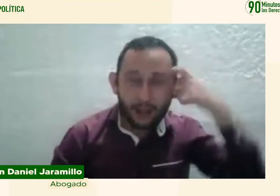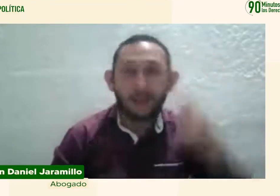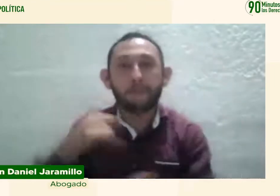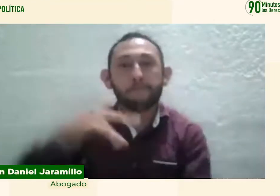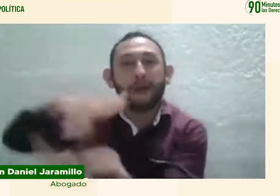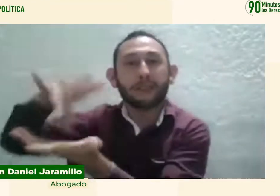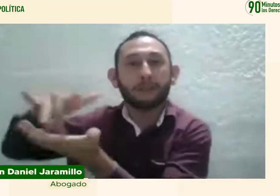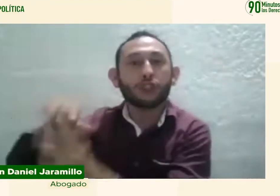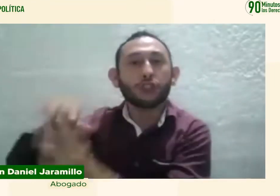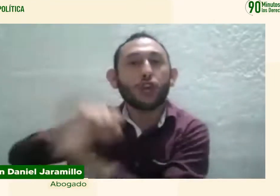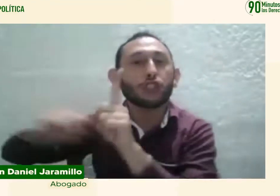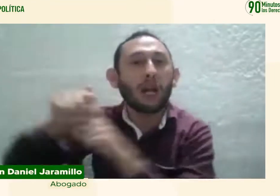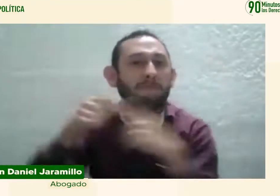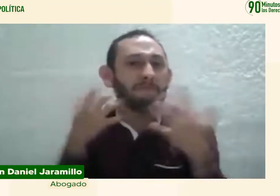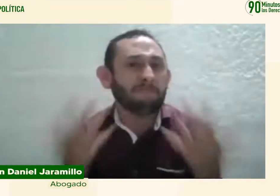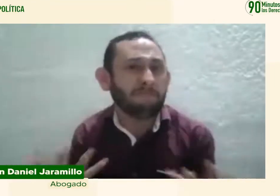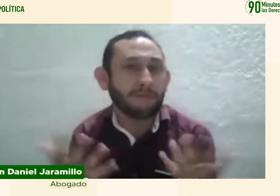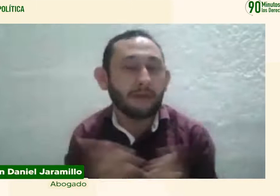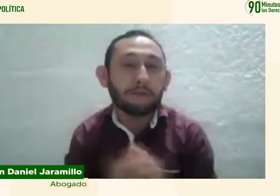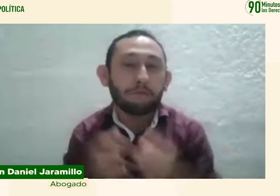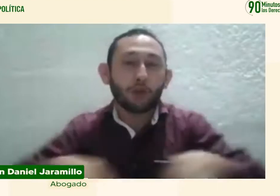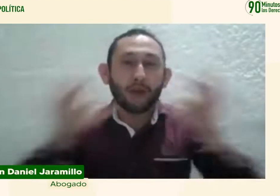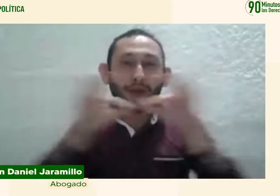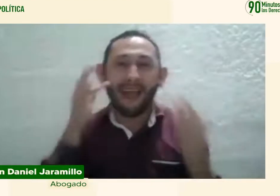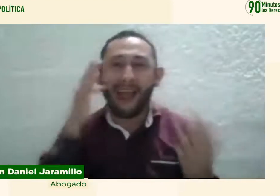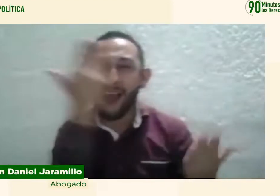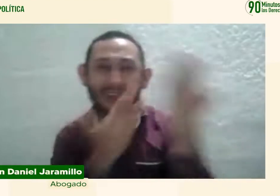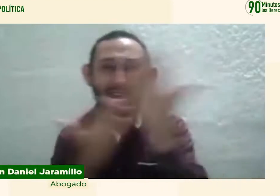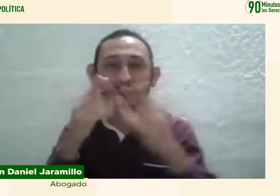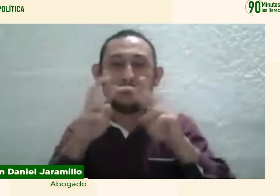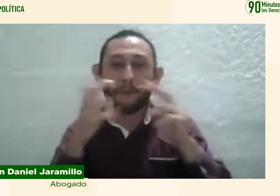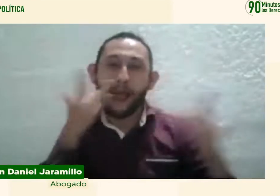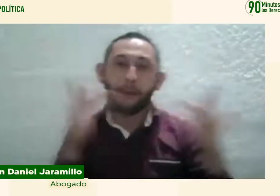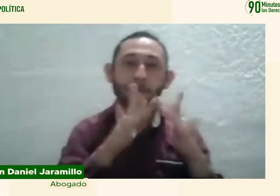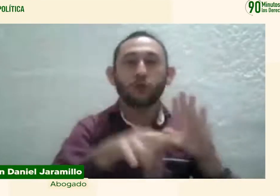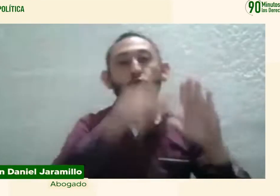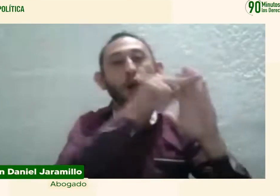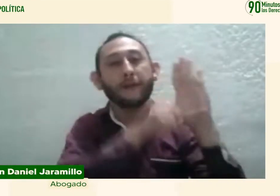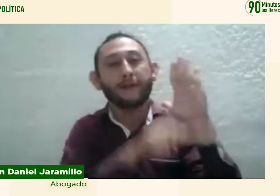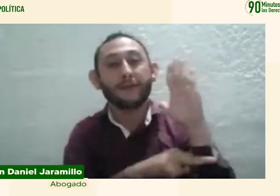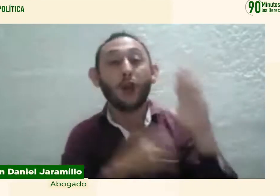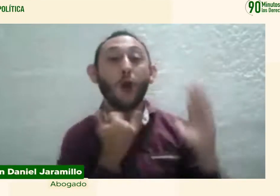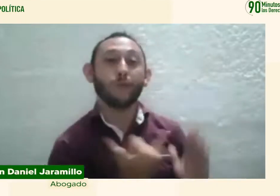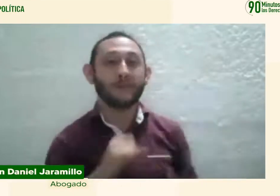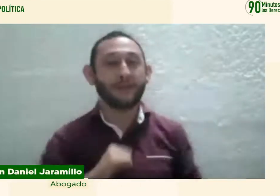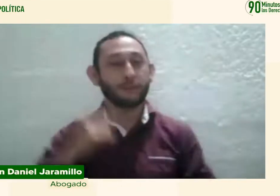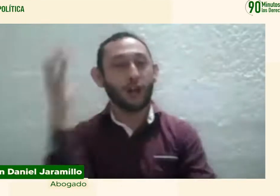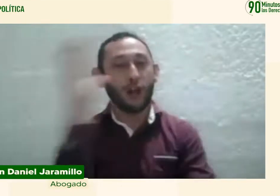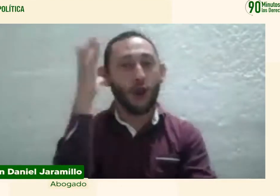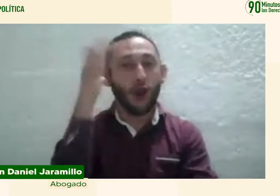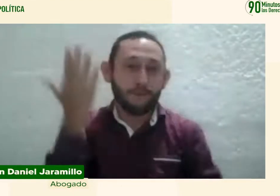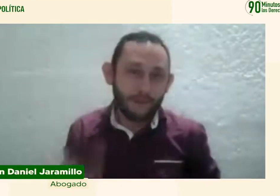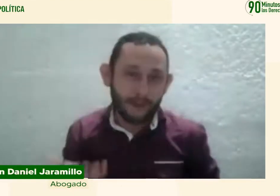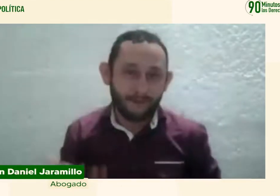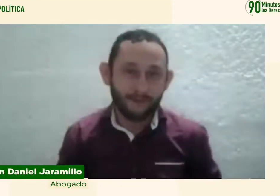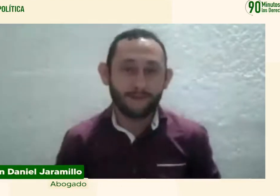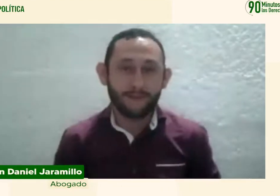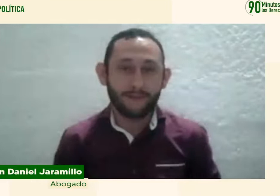cuando es si es organización gubernamental o no gubernamental es importante que se verifique qué normativa se tiene y